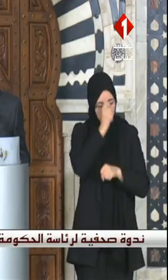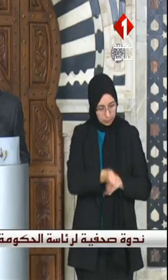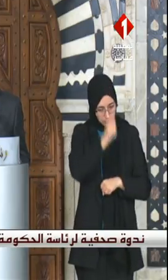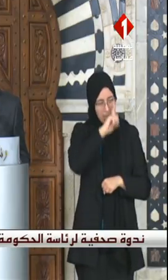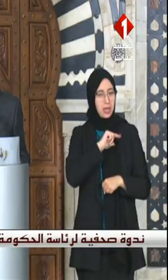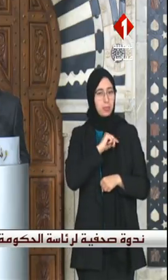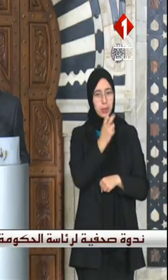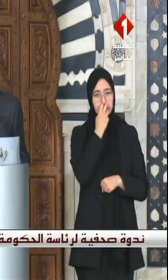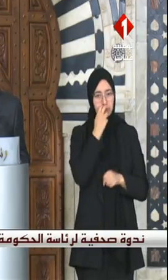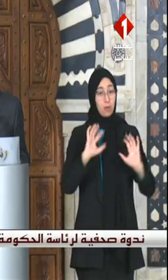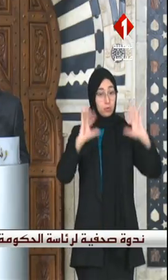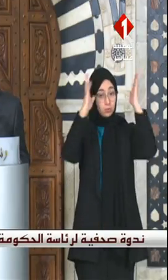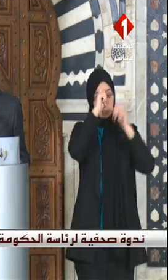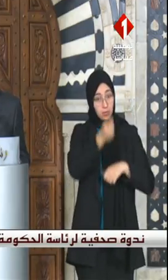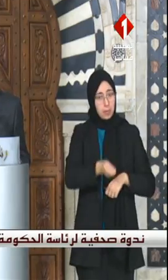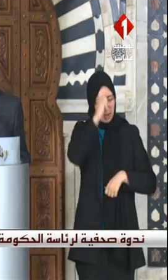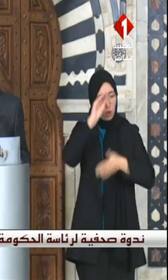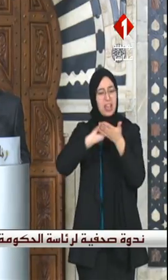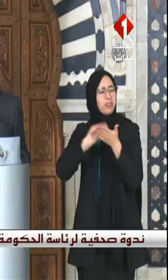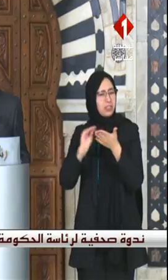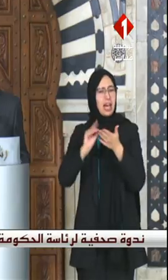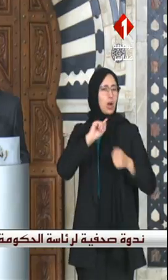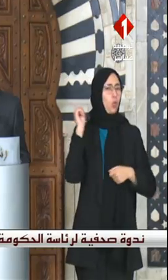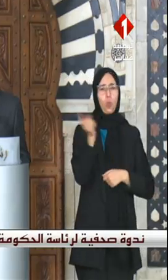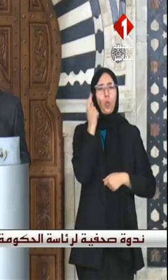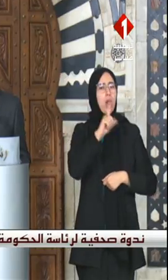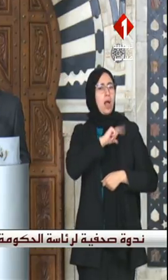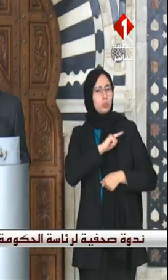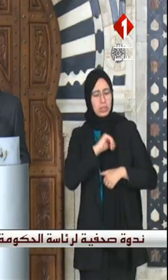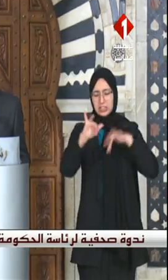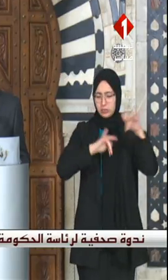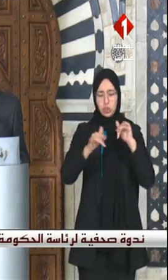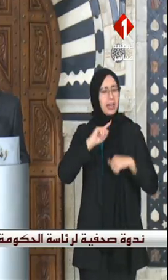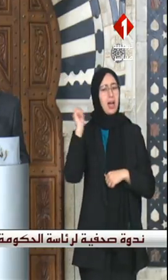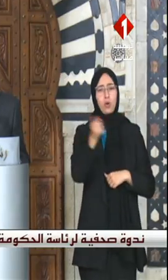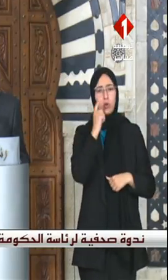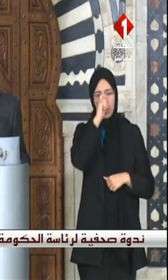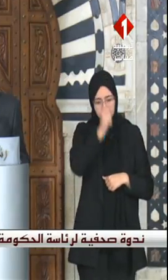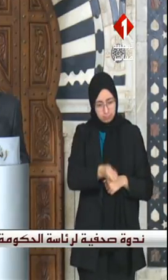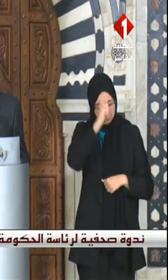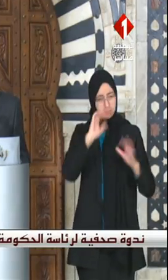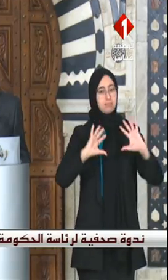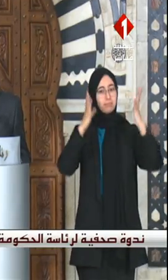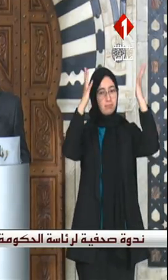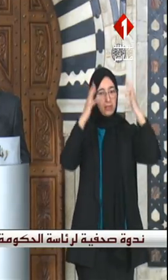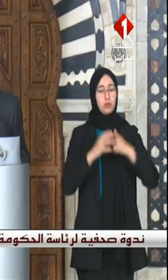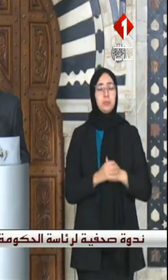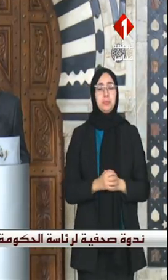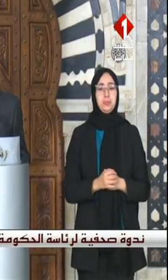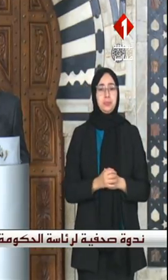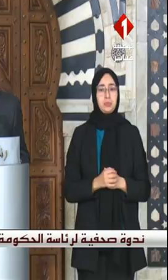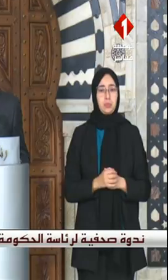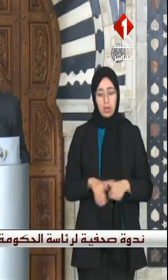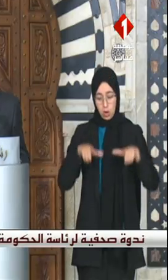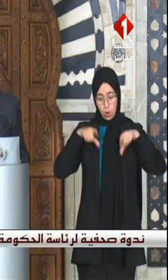كثب. فكذلك حنوجه تحية شكر لأعوان وإطارات السجل الإداري المشترك وزارة الداخلية. العمل